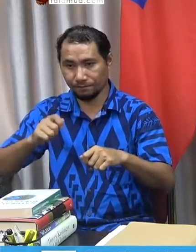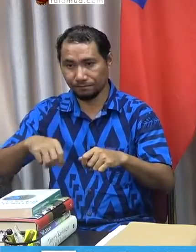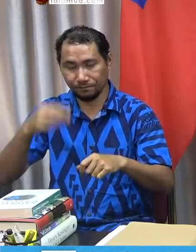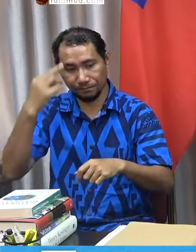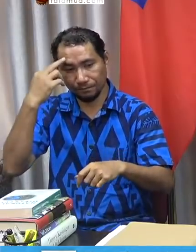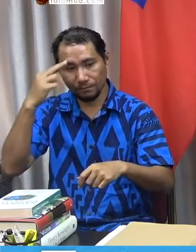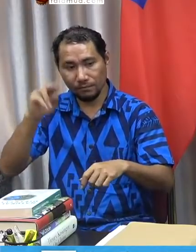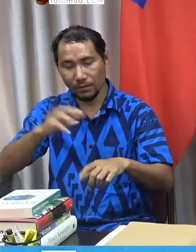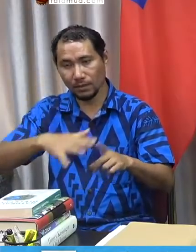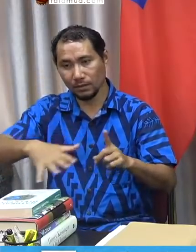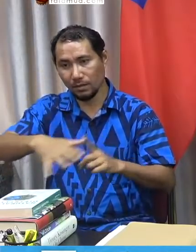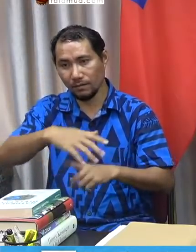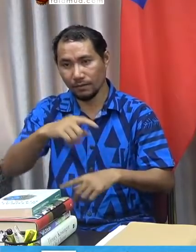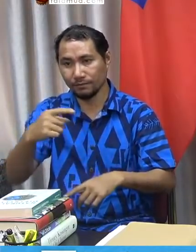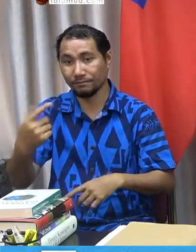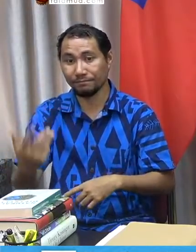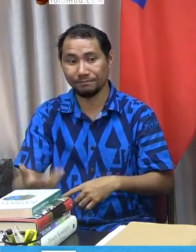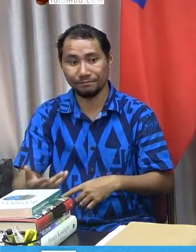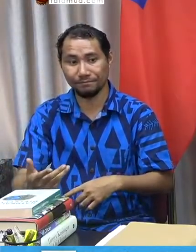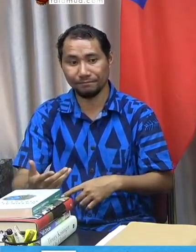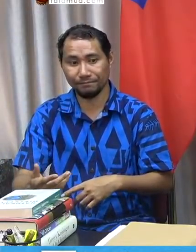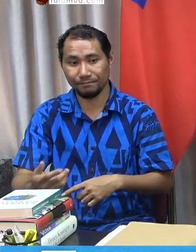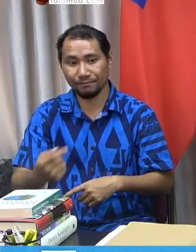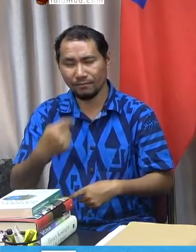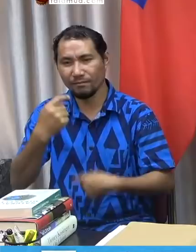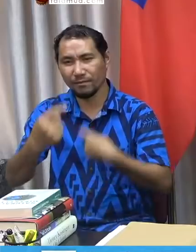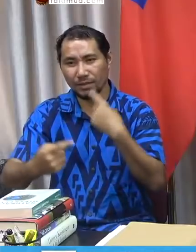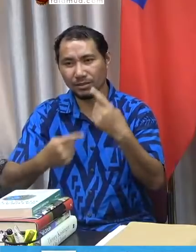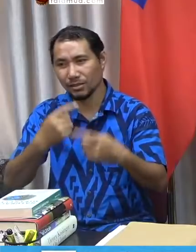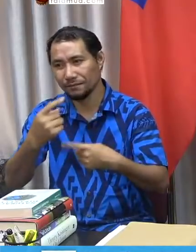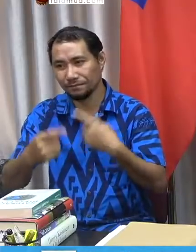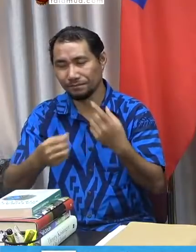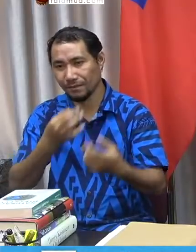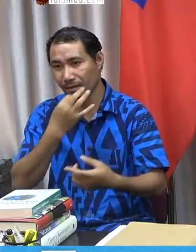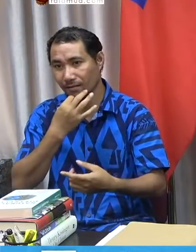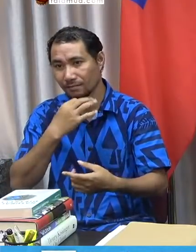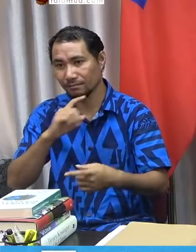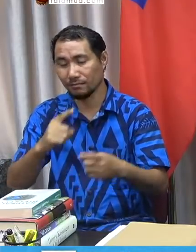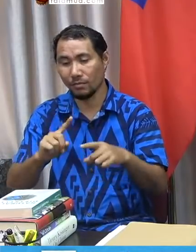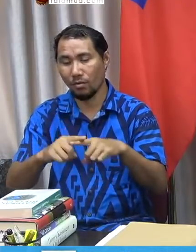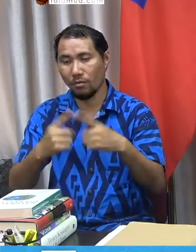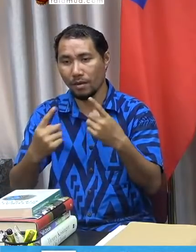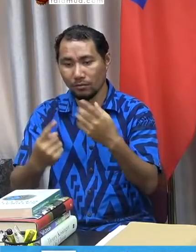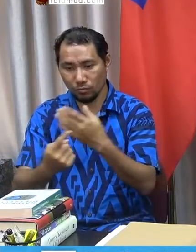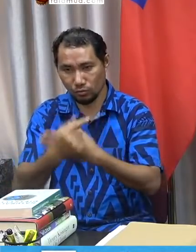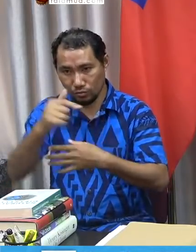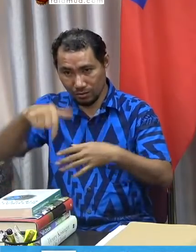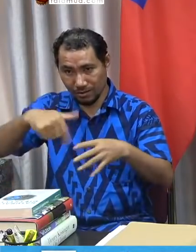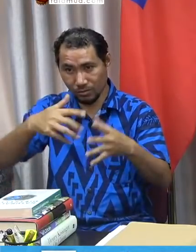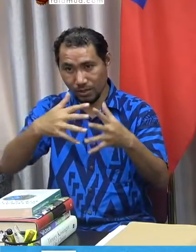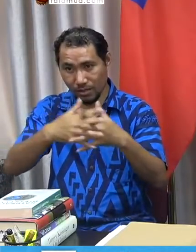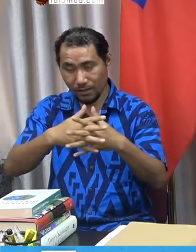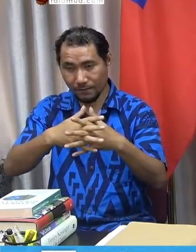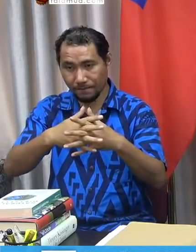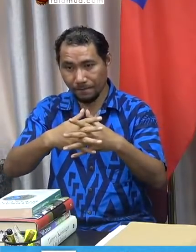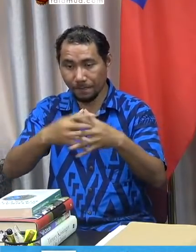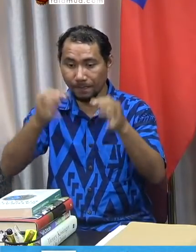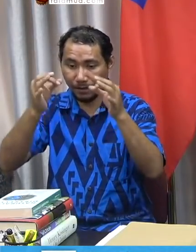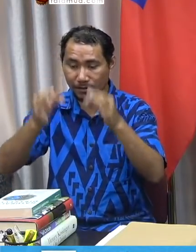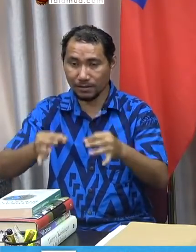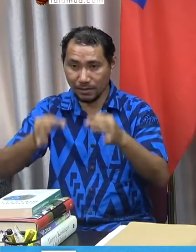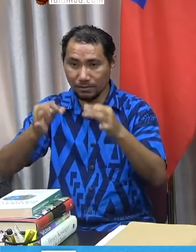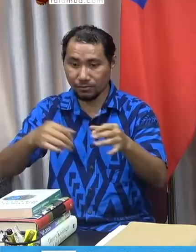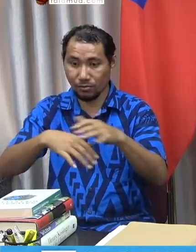mātou oto atu lea o nisi o meo tutupu le nei vai aso whai unga le tātou